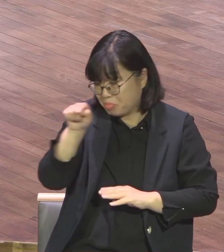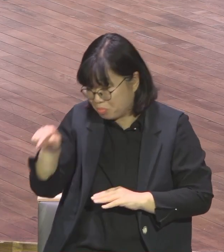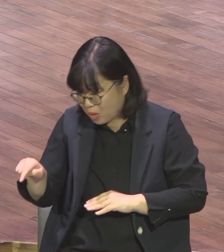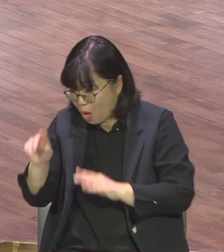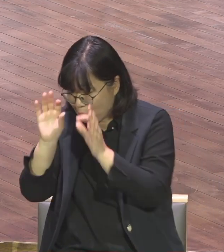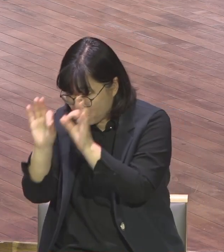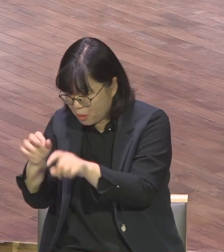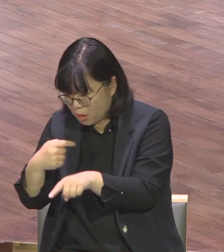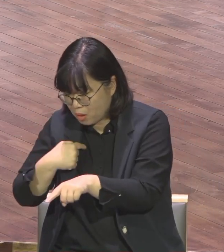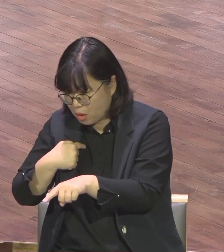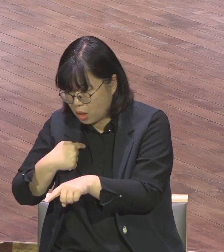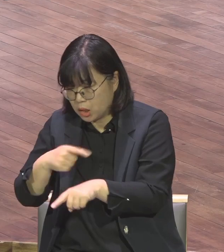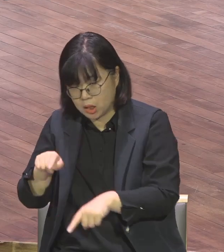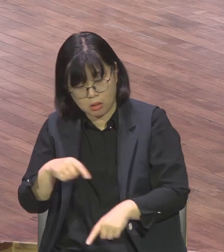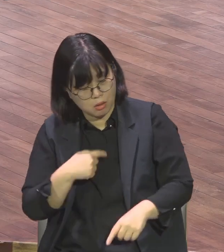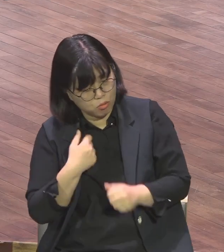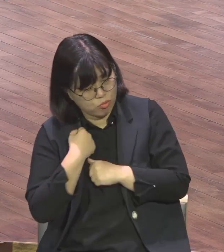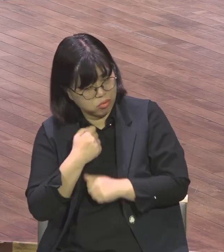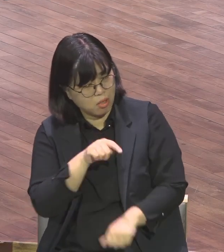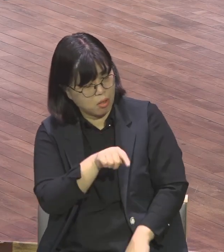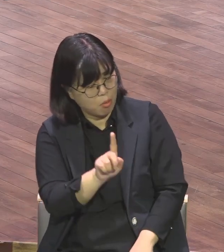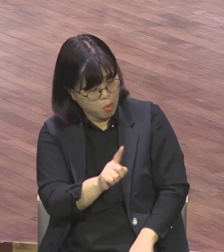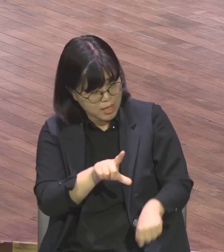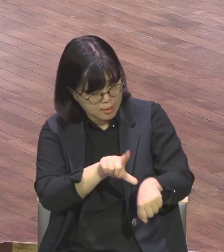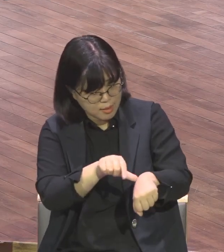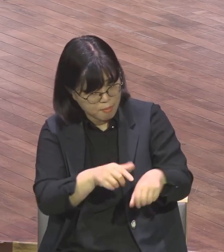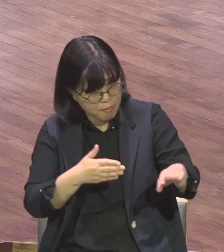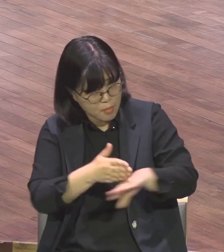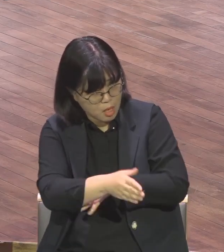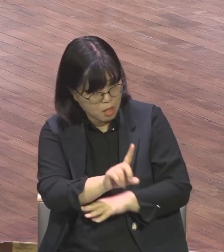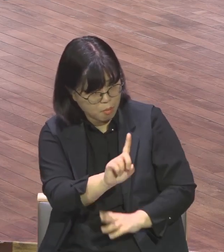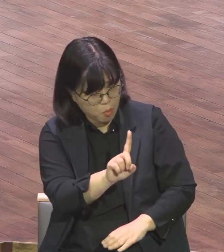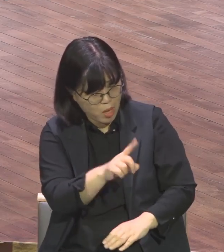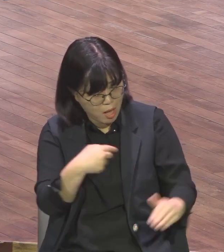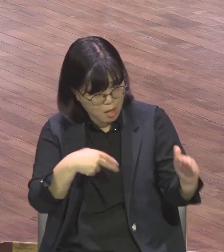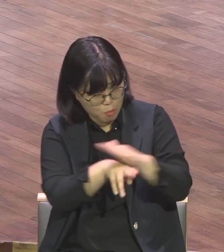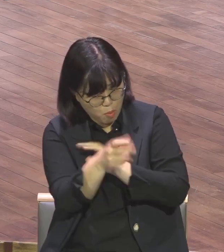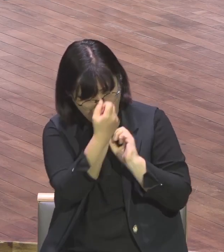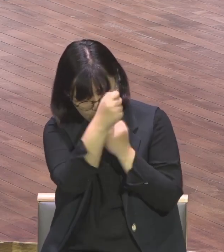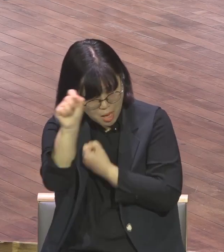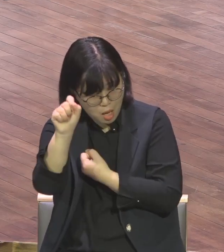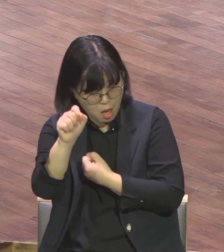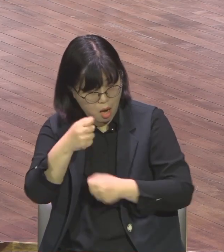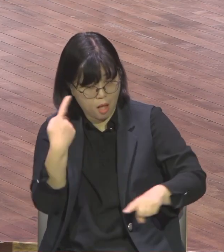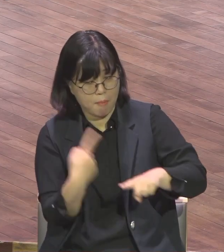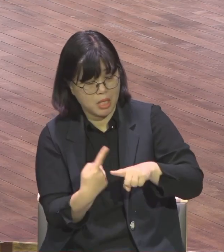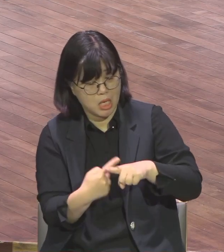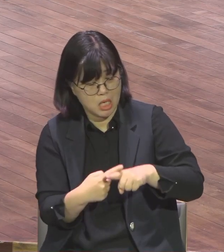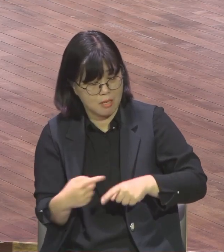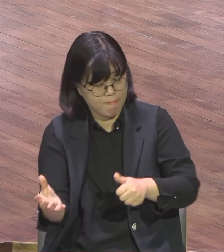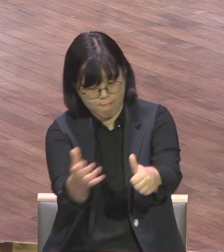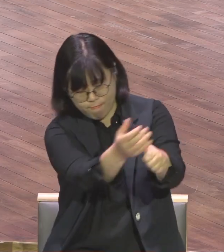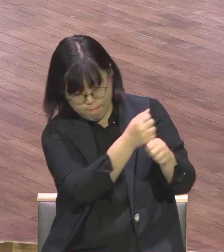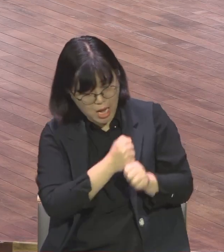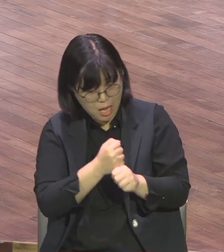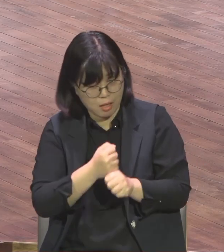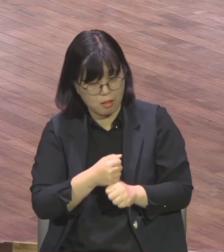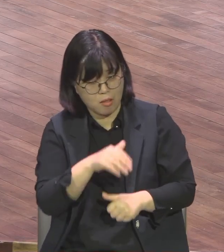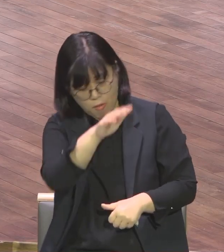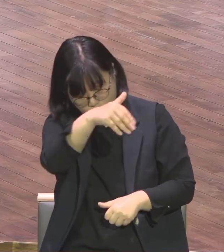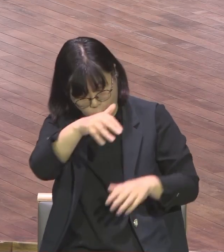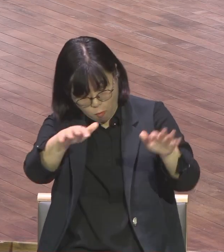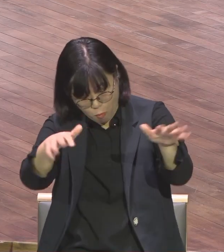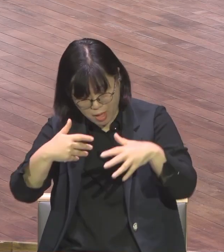보면 다 병신대. 그런데 그 길을 가야 돼. 그래서 허리끈 풀고 목포 한 장 가지고 옆에 앞에 설곳